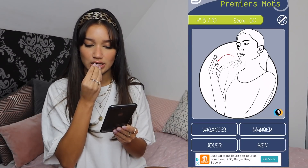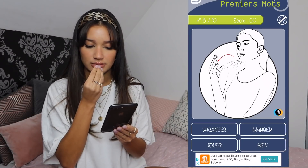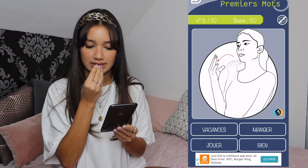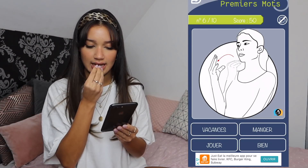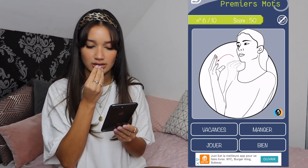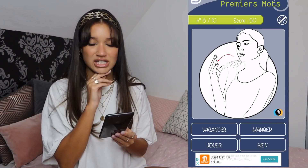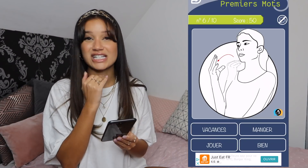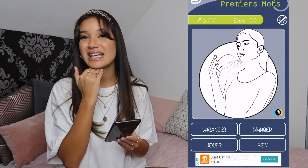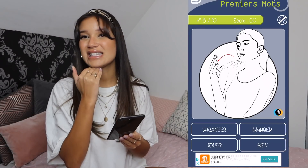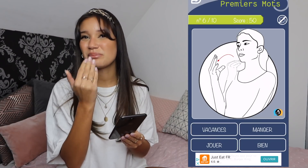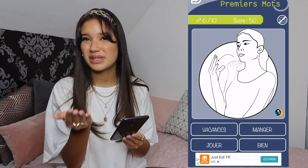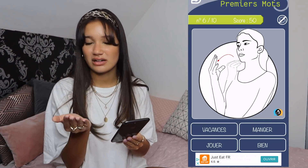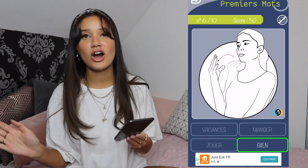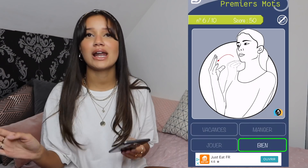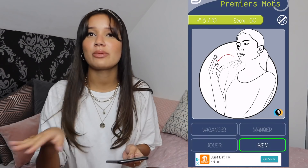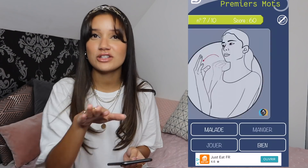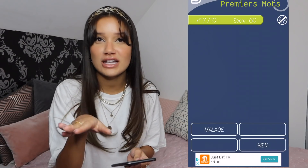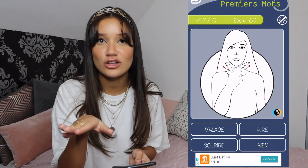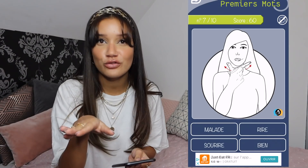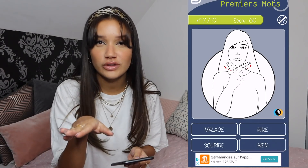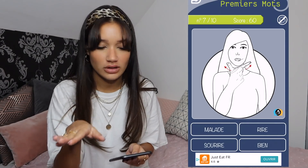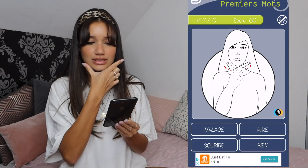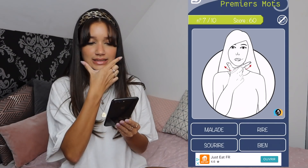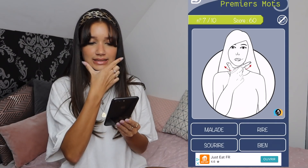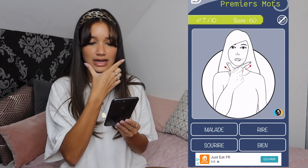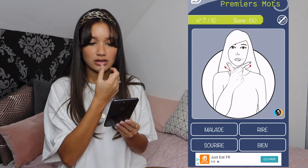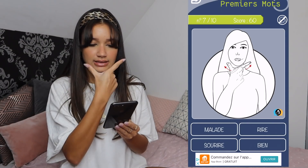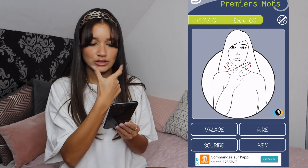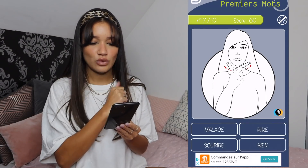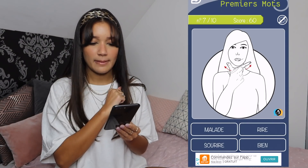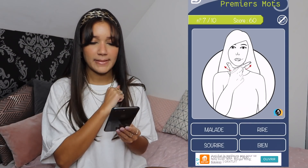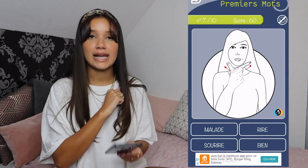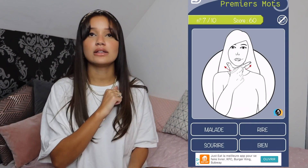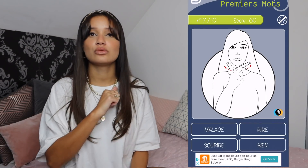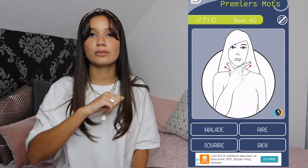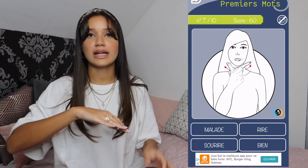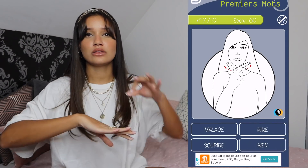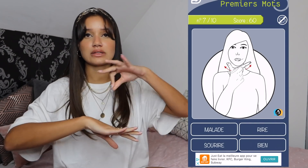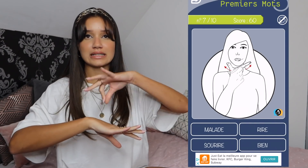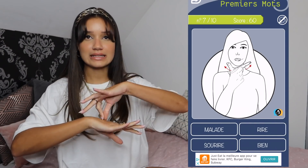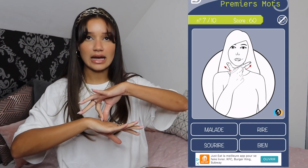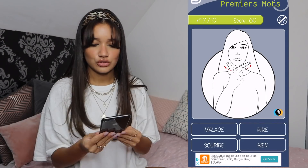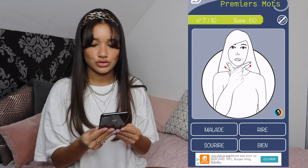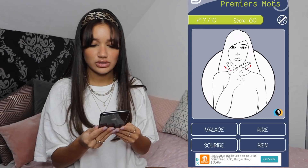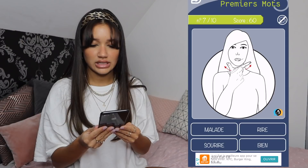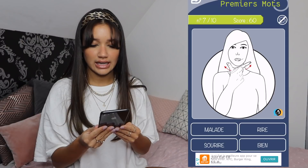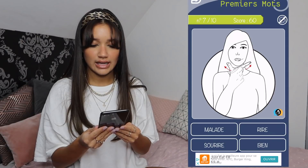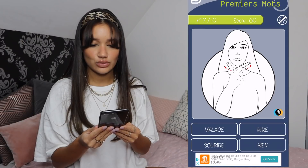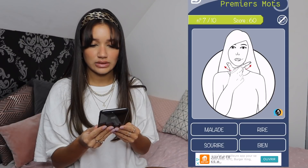comme ça. Je dirais que c'est bien. Oh là là, pour l'instant c'est un sans faute. Hein. Ça, c'est soit malade, donc malade non c'est ça. Je dirais que